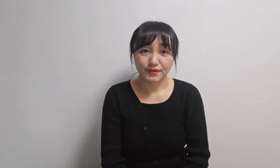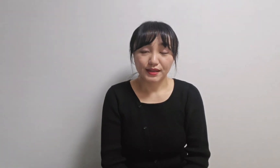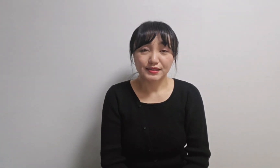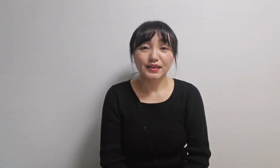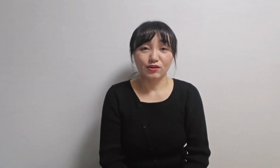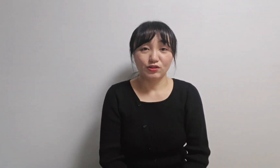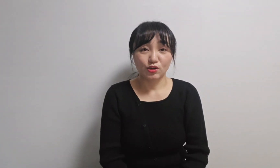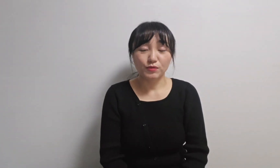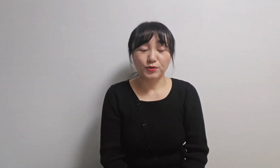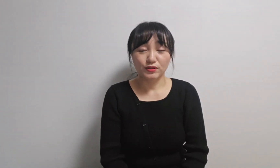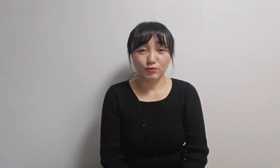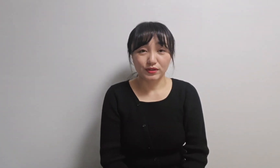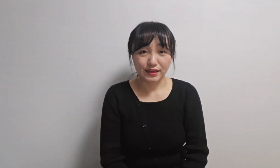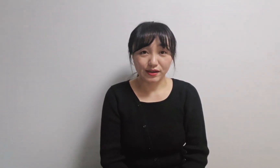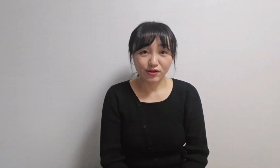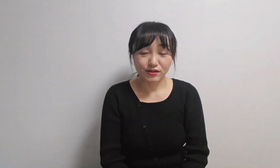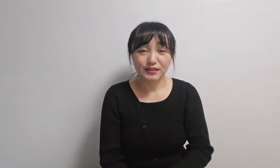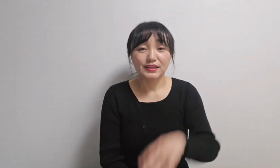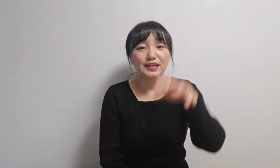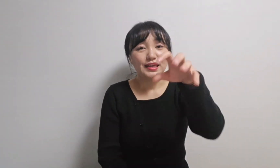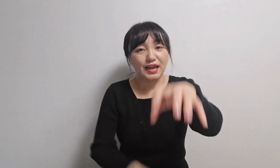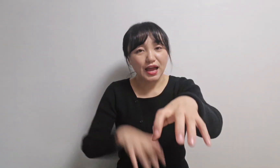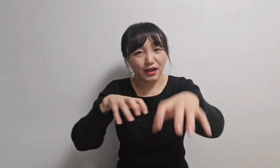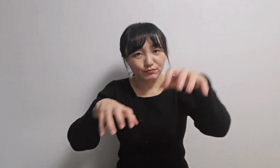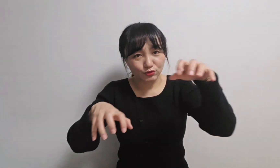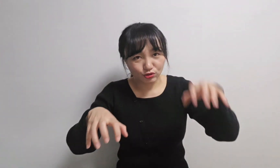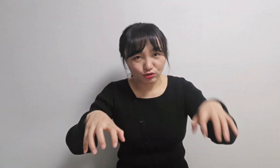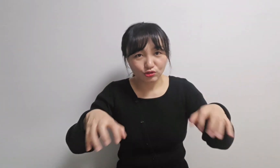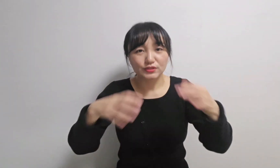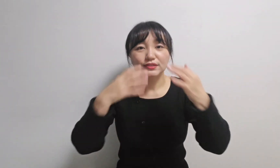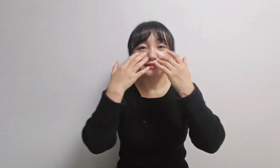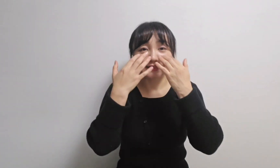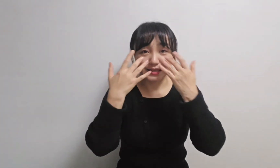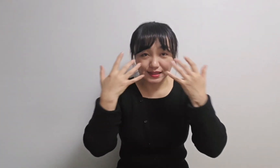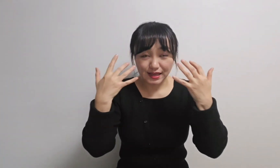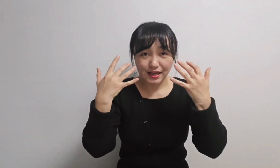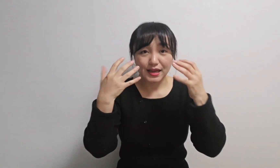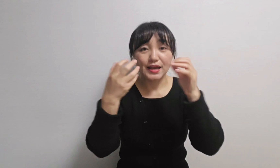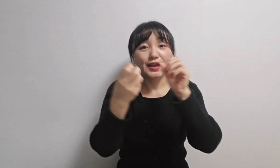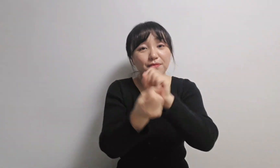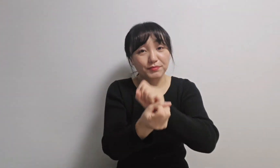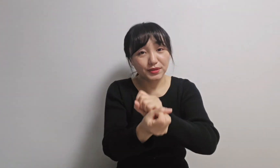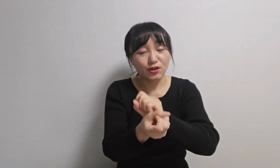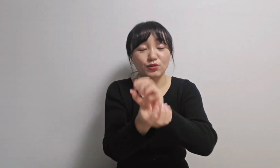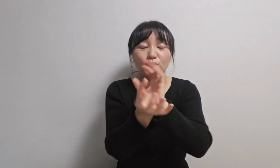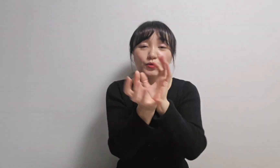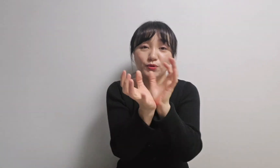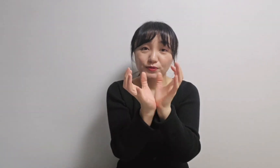세 개 이어서 표현해 볼게요. 아무 데나 피어도.